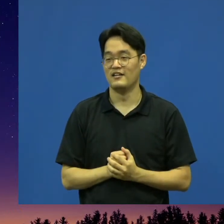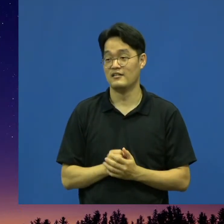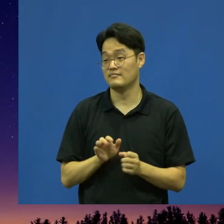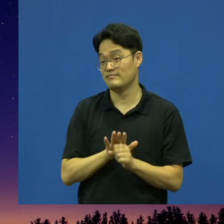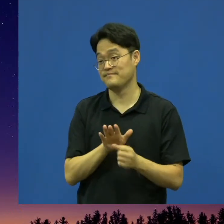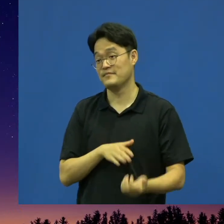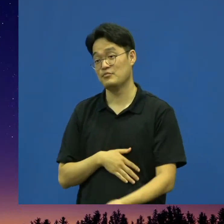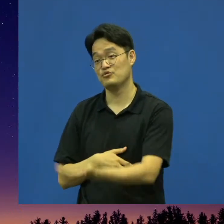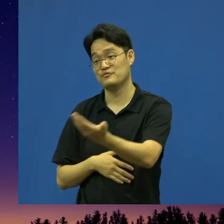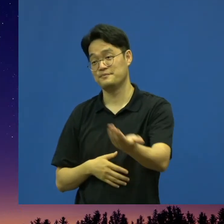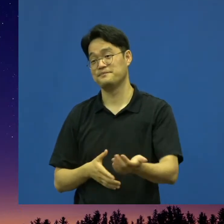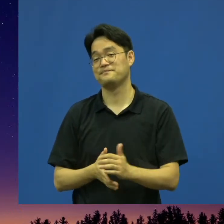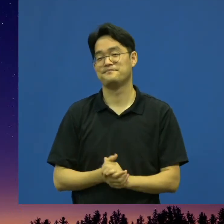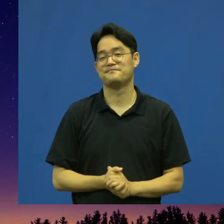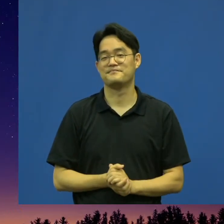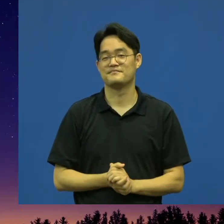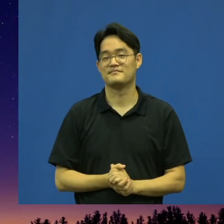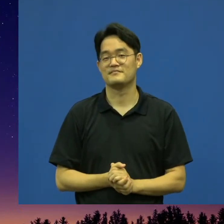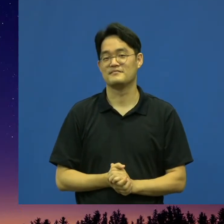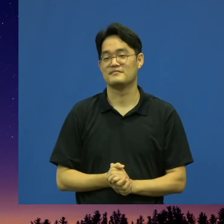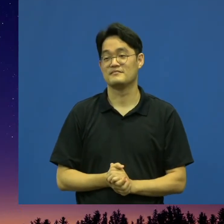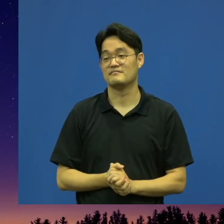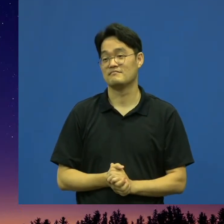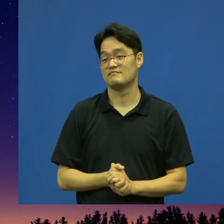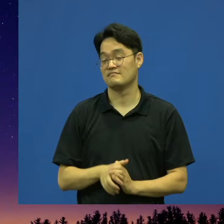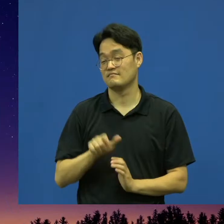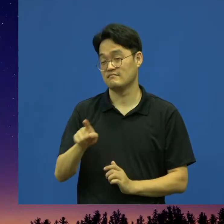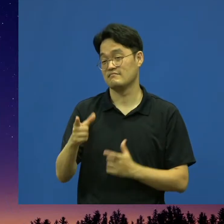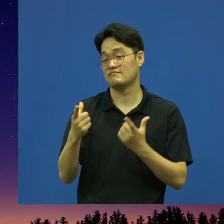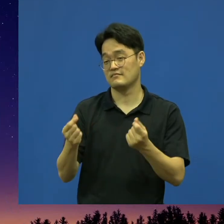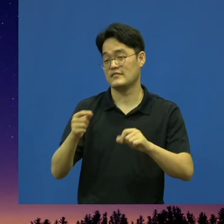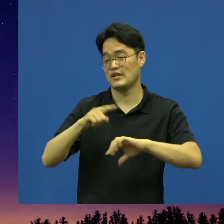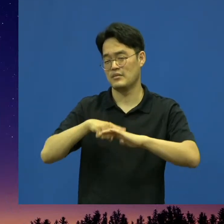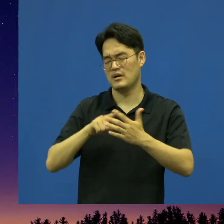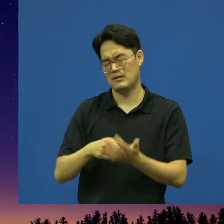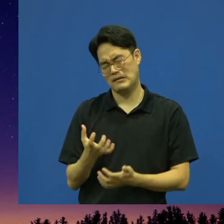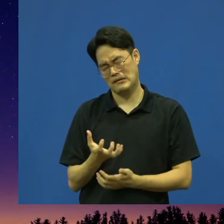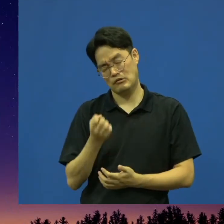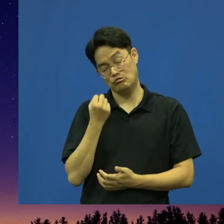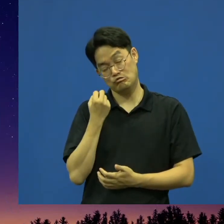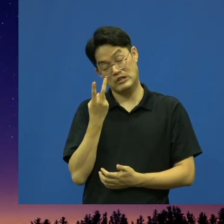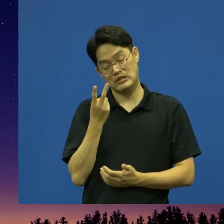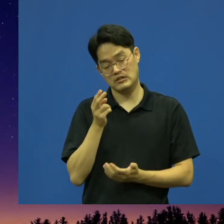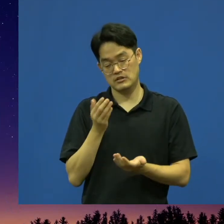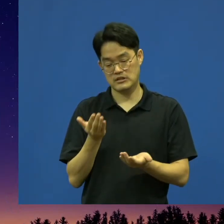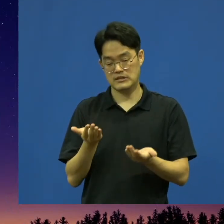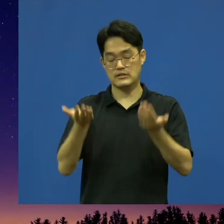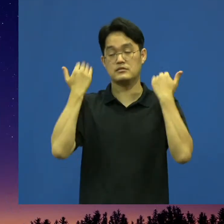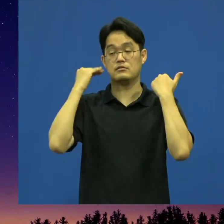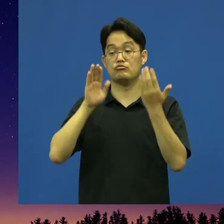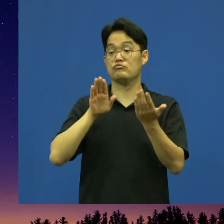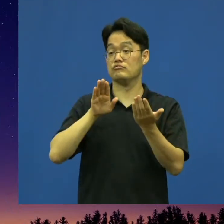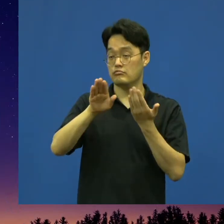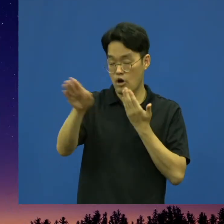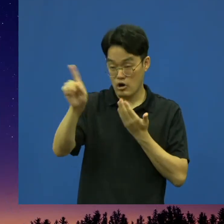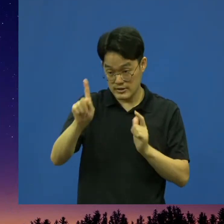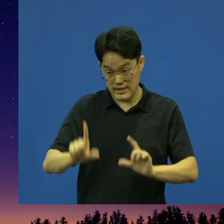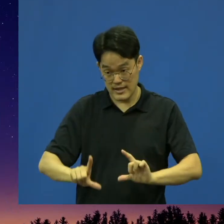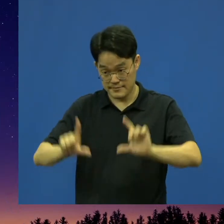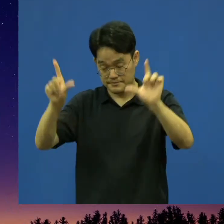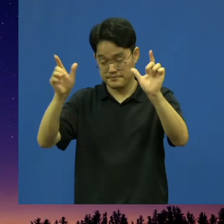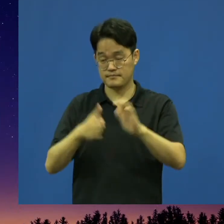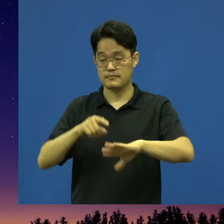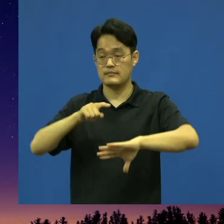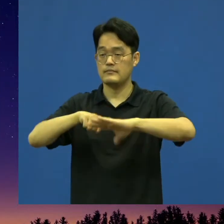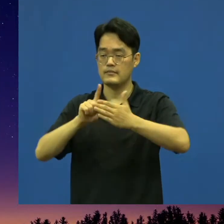사랑하는 여러분, 그렇게 마음 아프게 2달이 지났는데 2달이 딱 지나는 어느 날